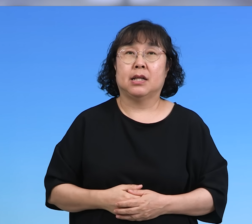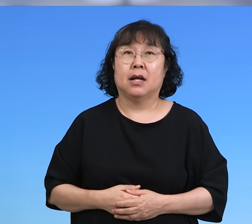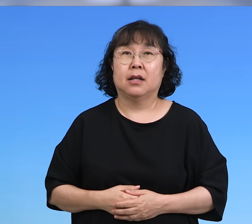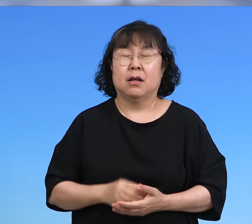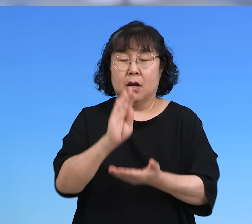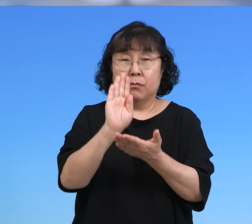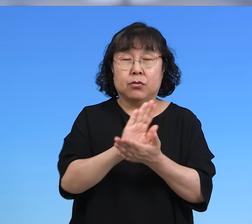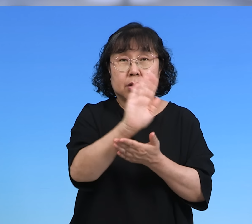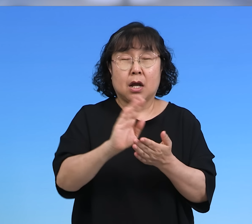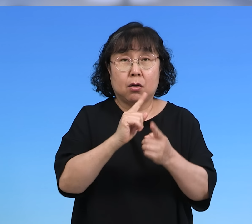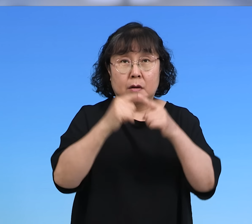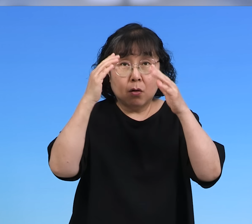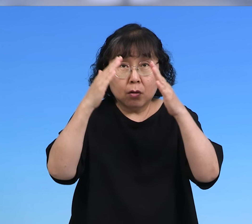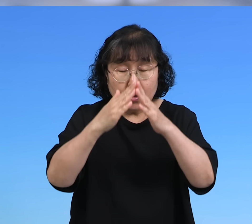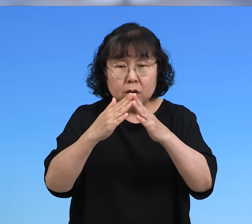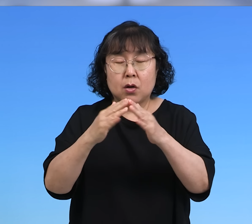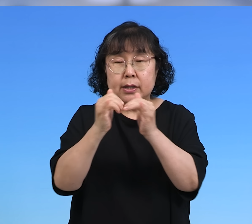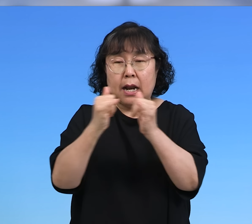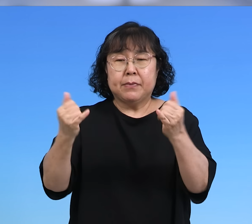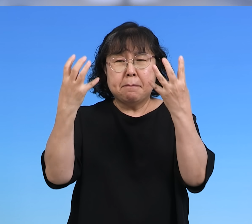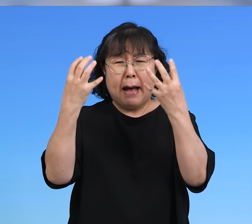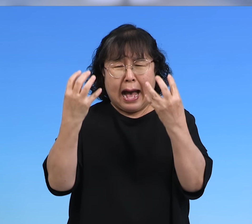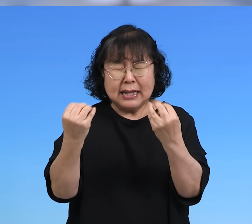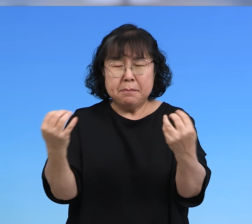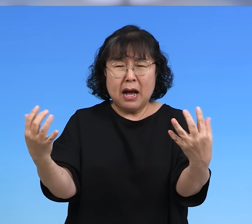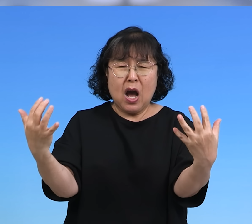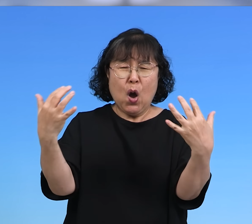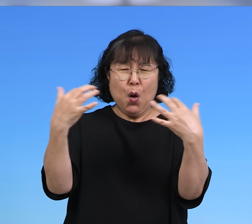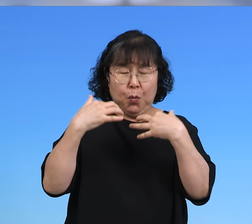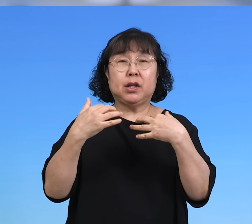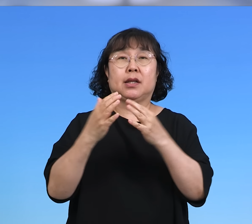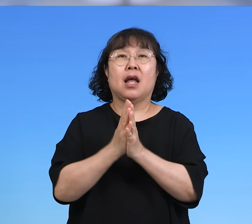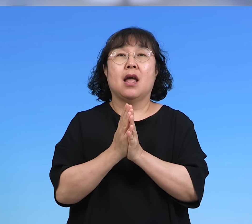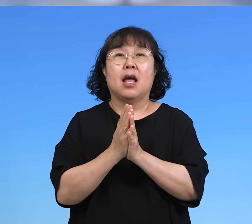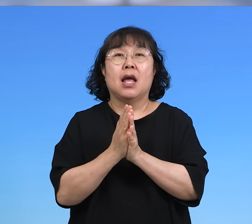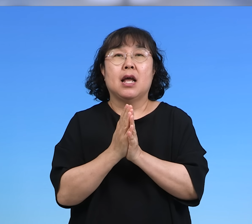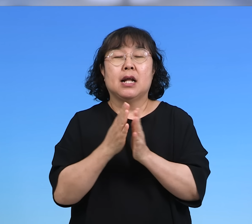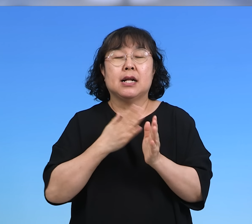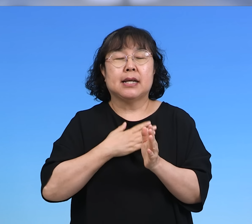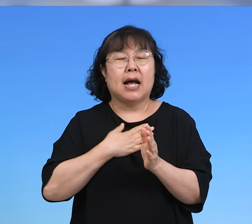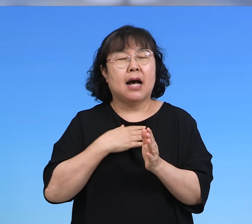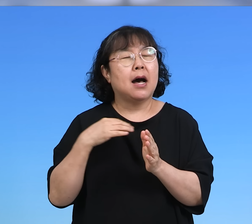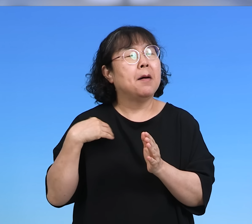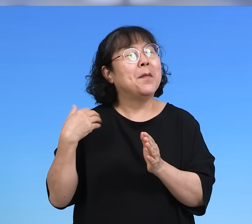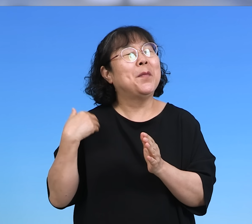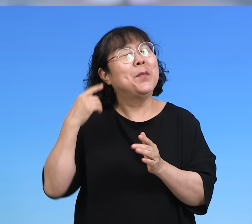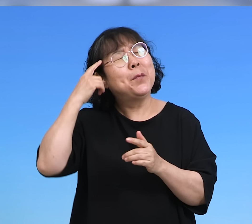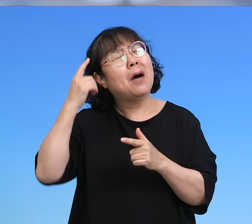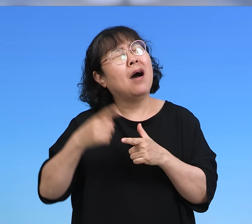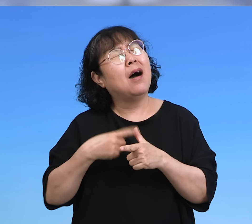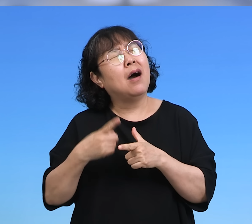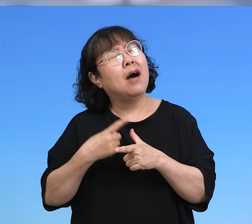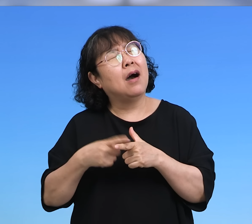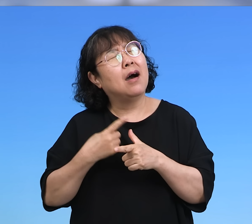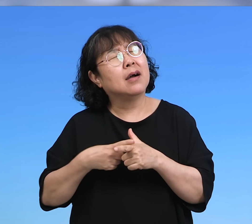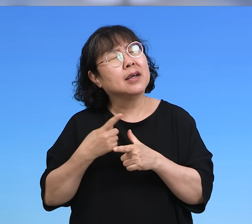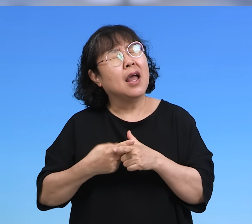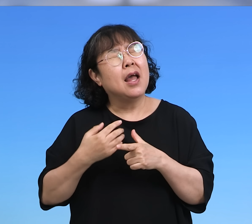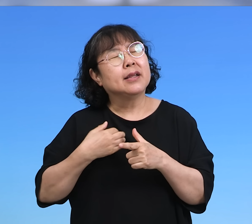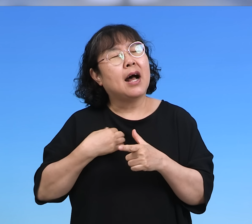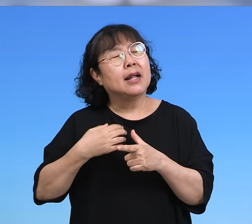갑자기 사람이 모여들고 주목을 받고 할 때 저도 몰랐는데 이미 교만이 먼저 들어와 있었던